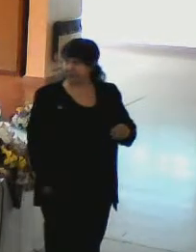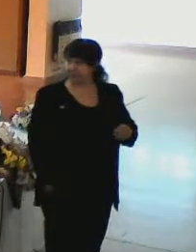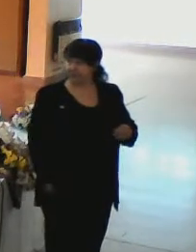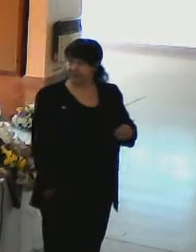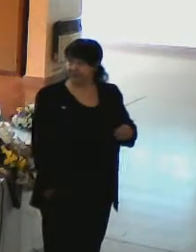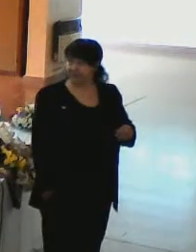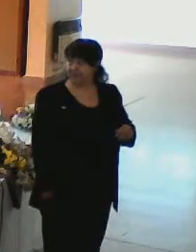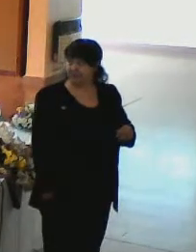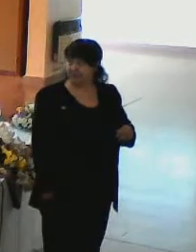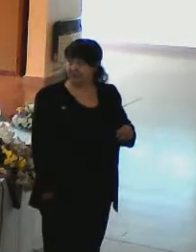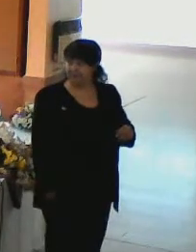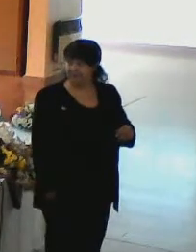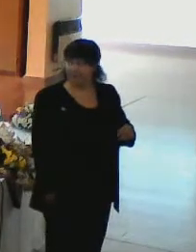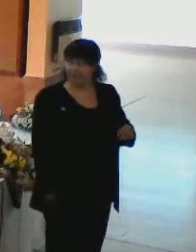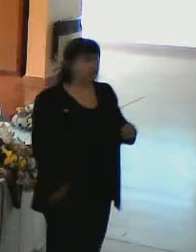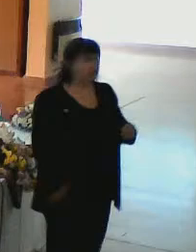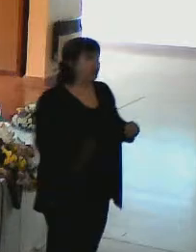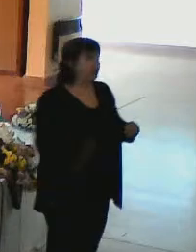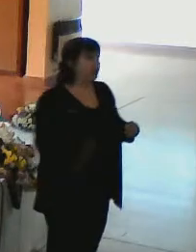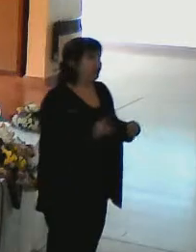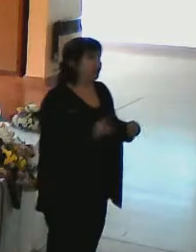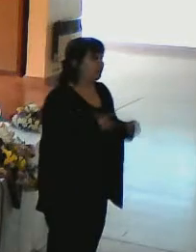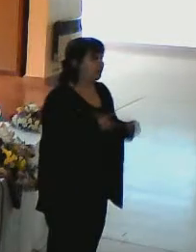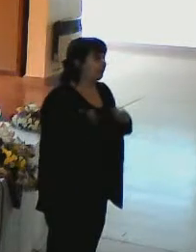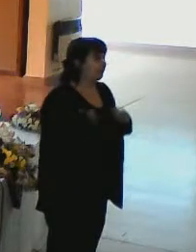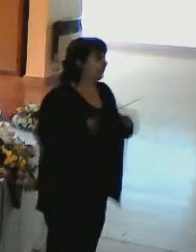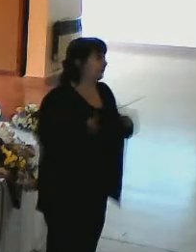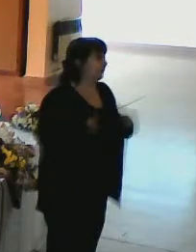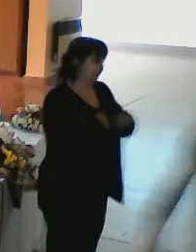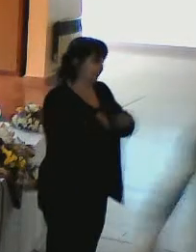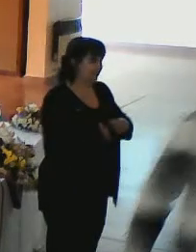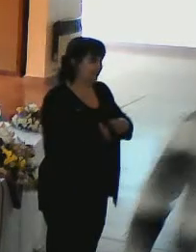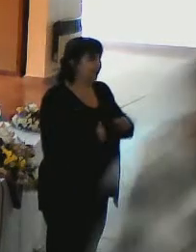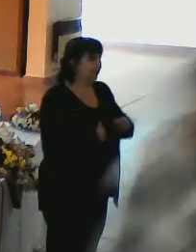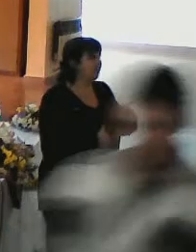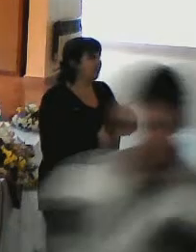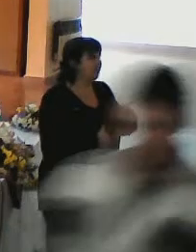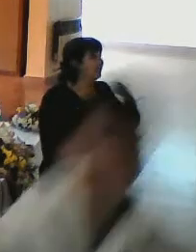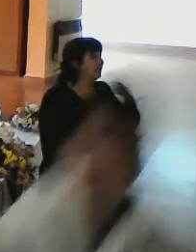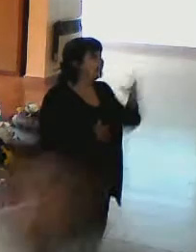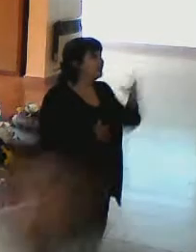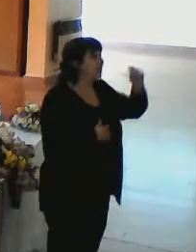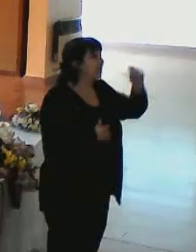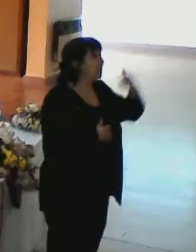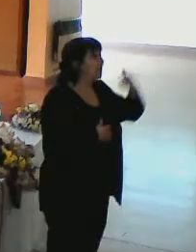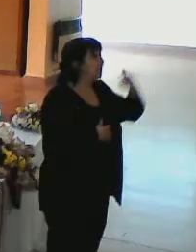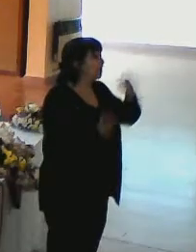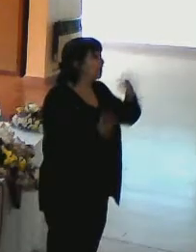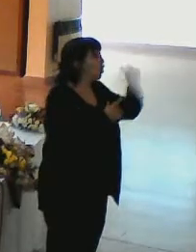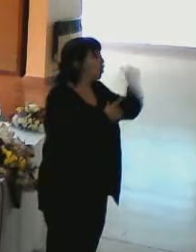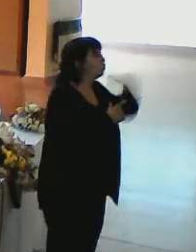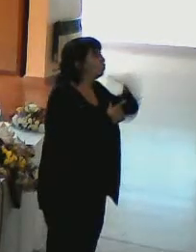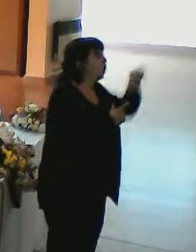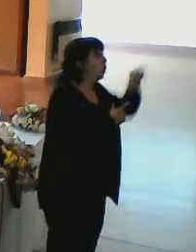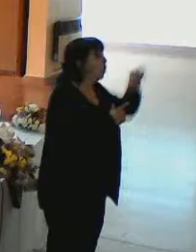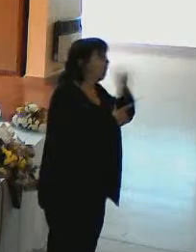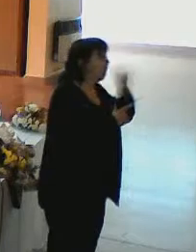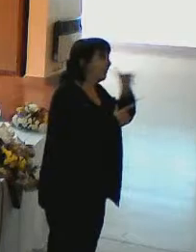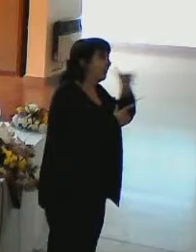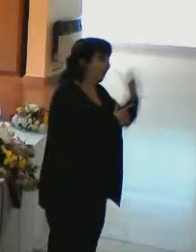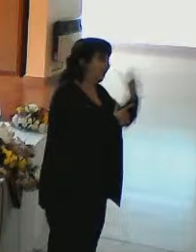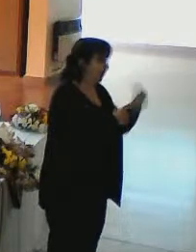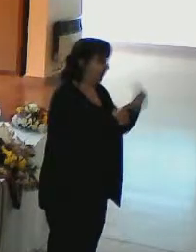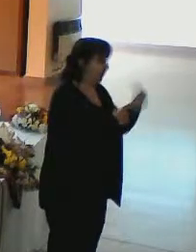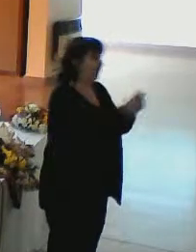Bueno, en cuanto a las comorbilidades, primero cuando nosotros hicimos